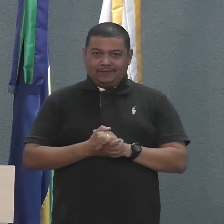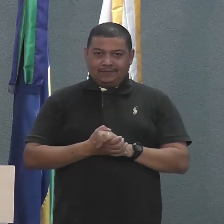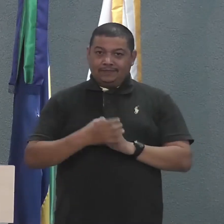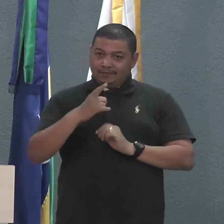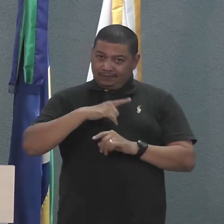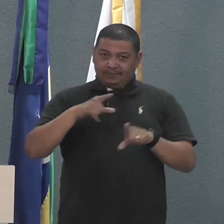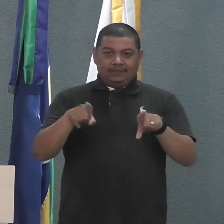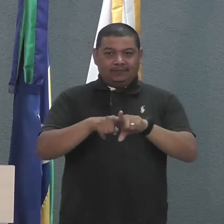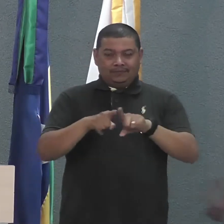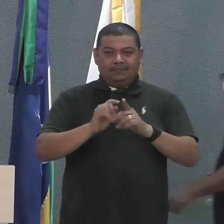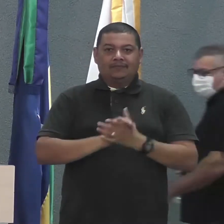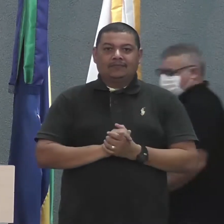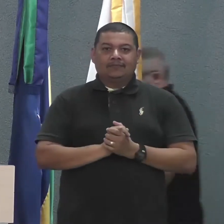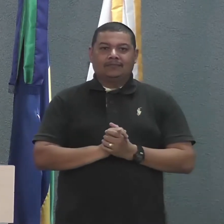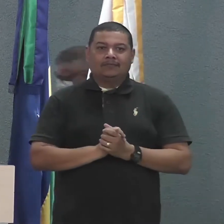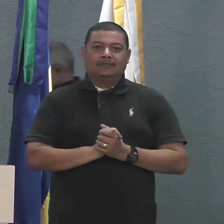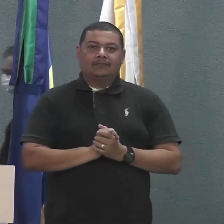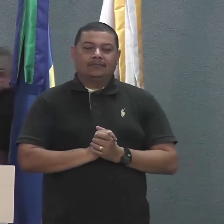lá,